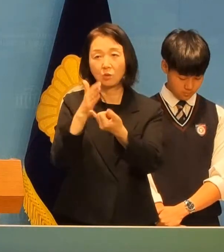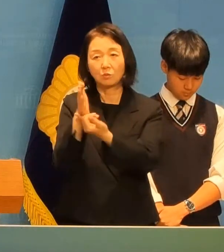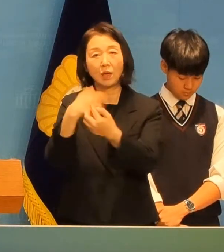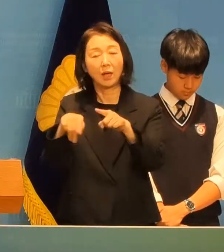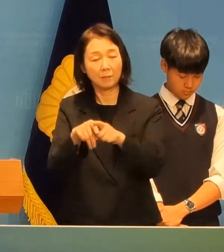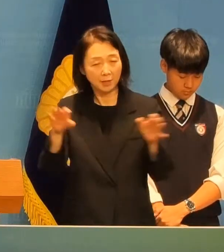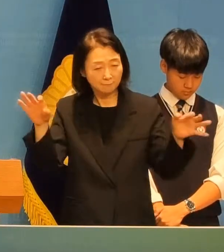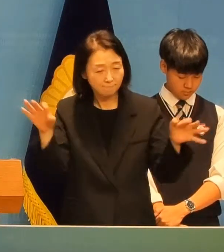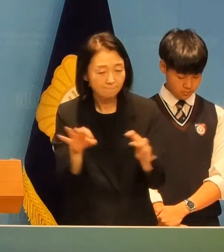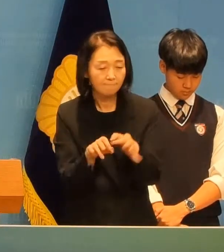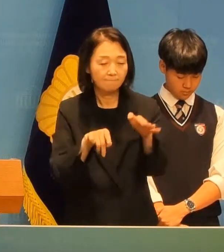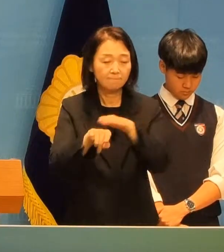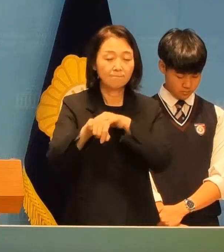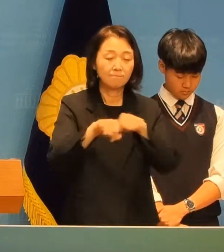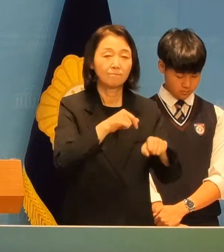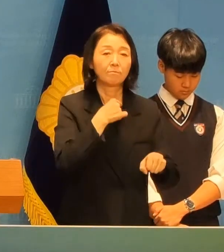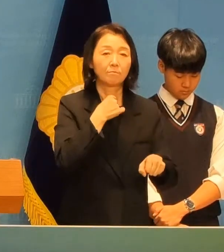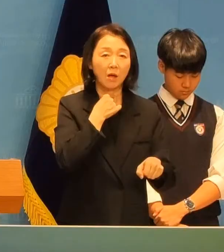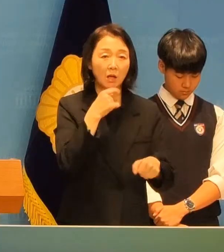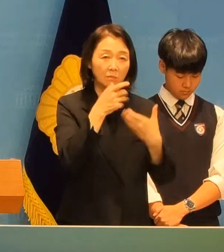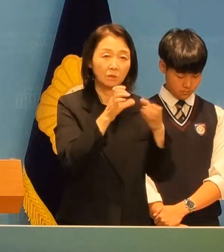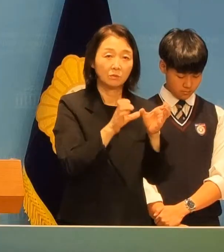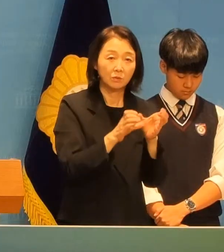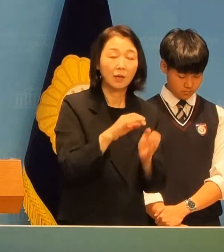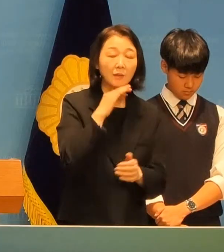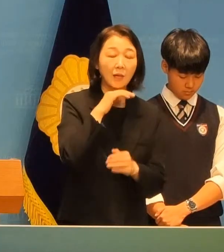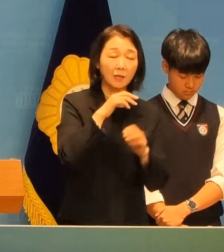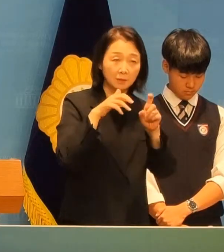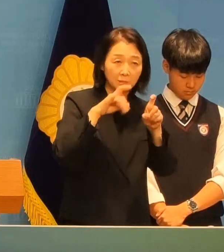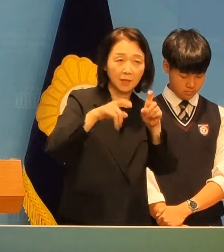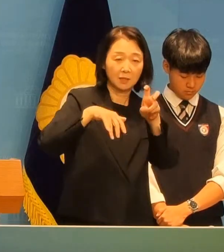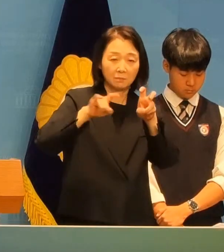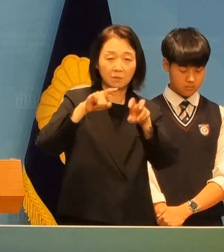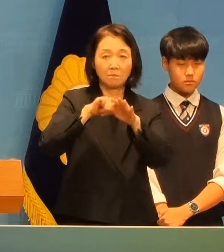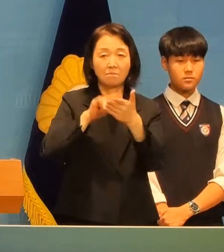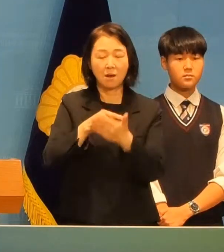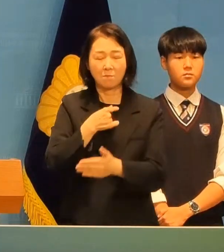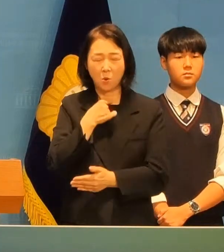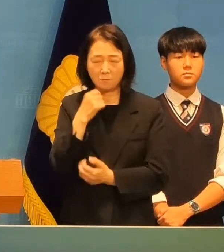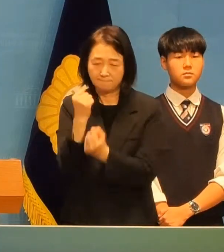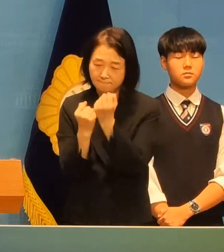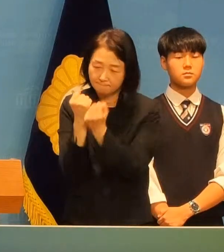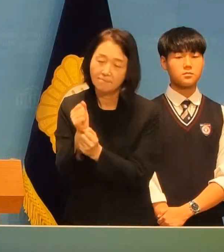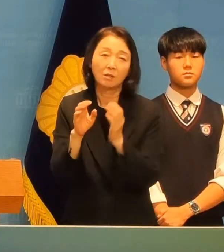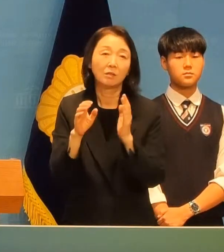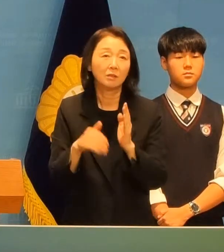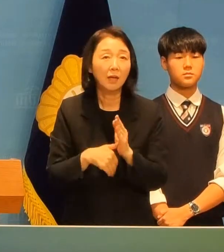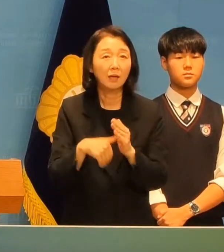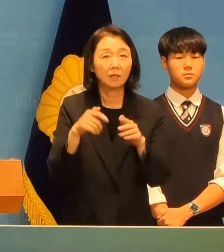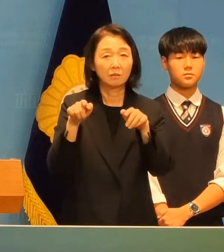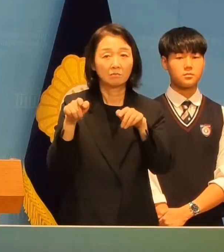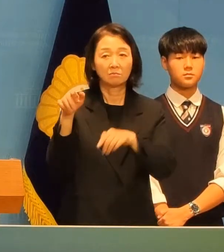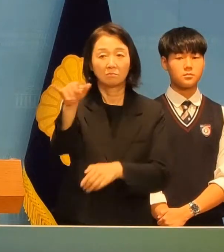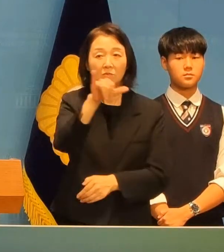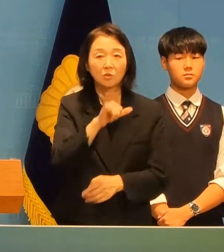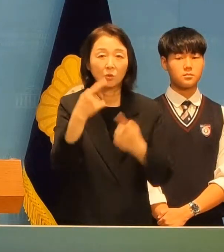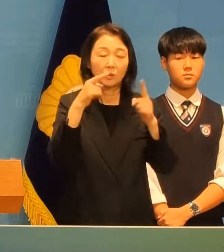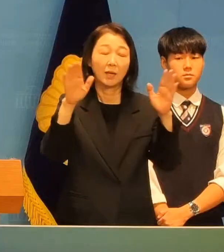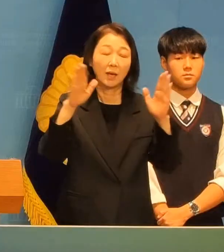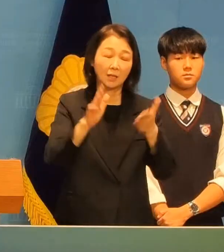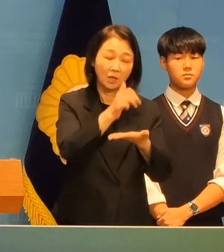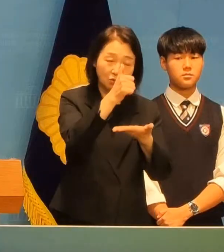앞장서겠습니다. 더불어민주당이 1020 세대의 마음을 얻고자 설득하는 과정에서 전국대학생위원회가 존재